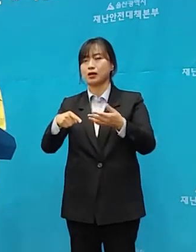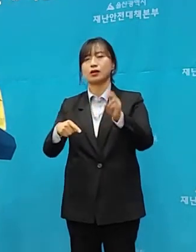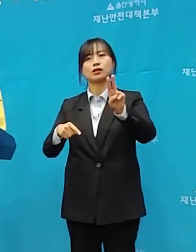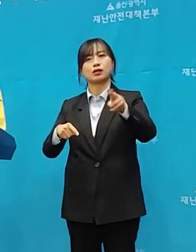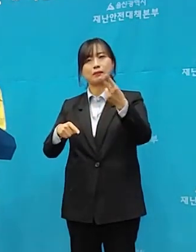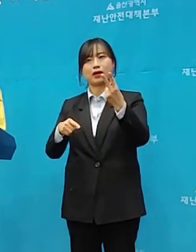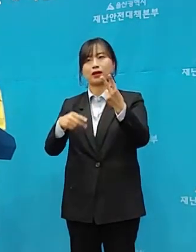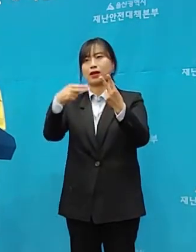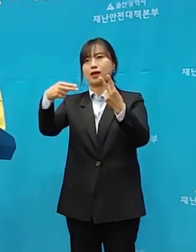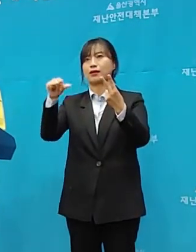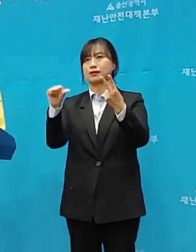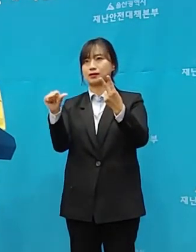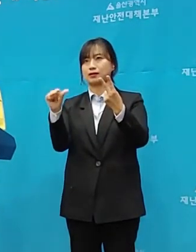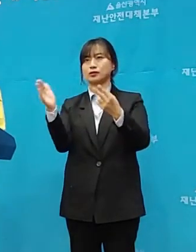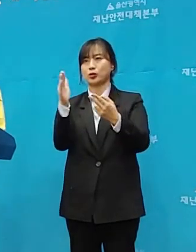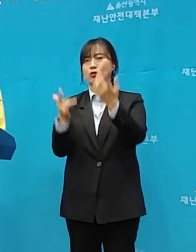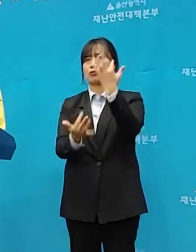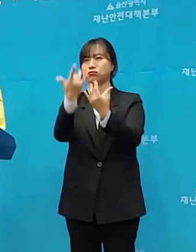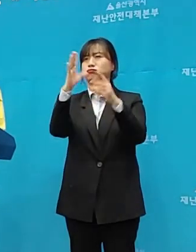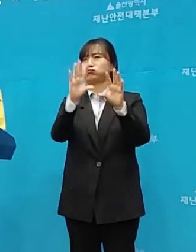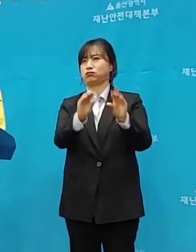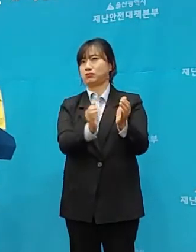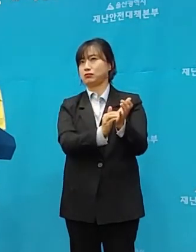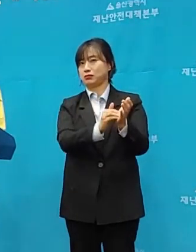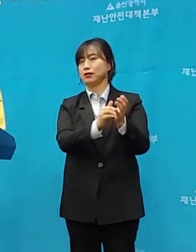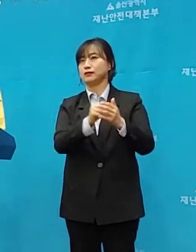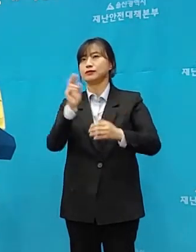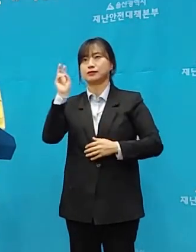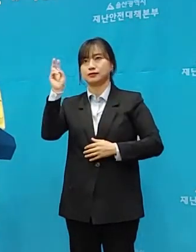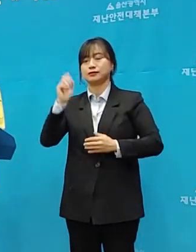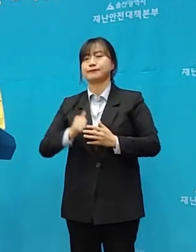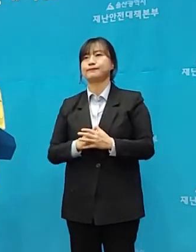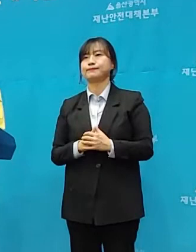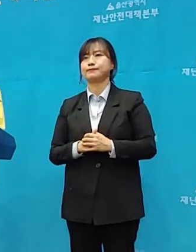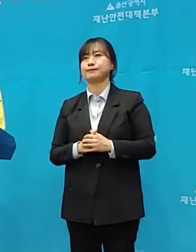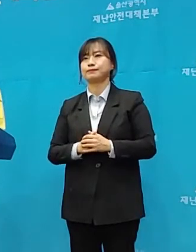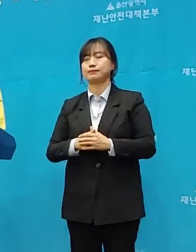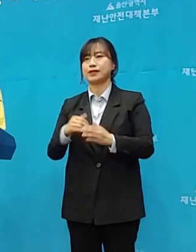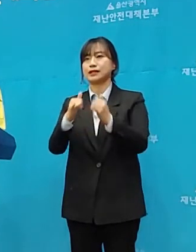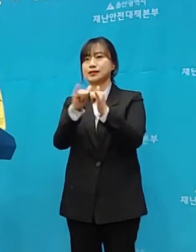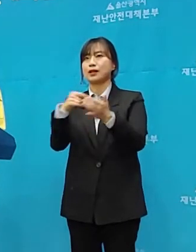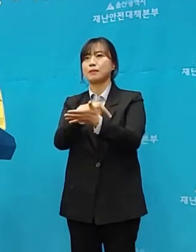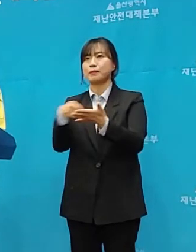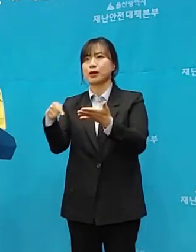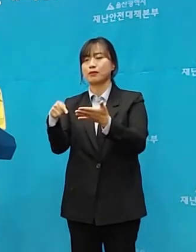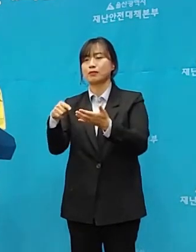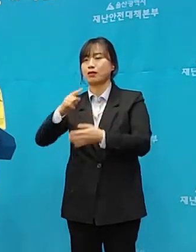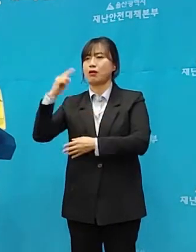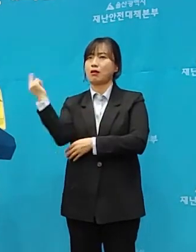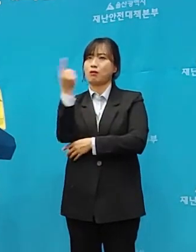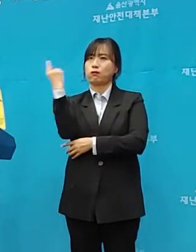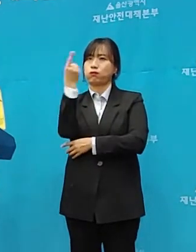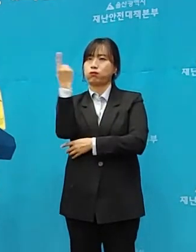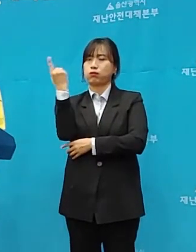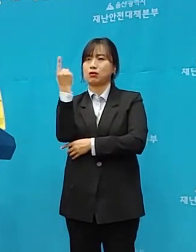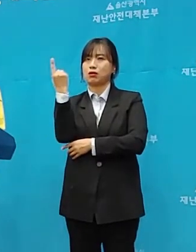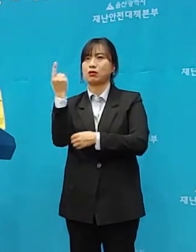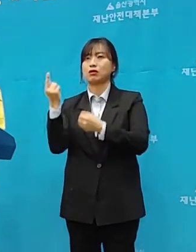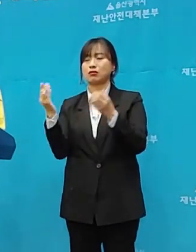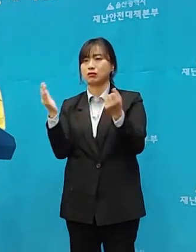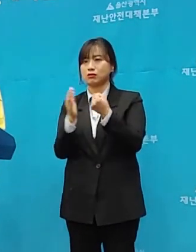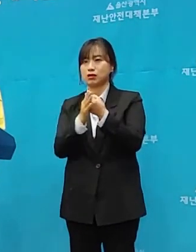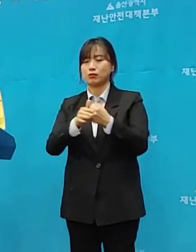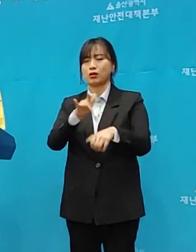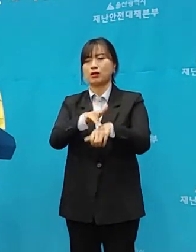약 200헥타르로 추정되며 인명피해는 소방헬기 사고로